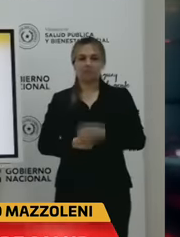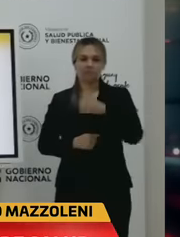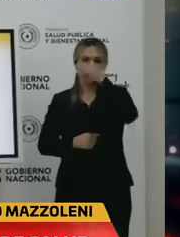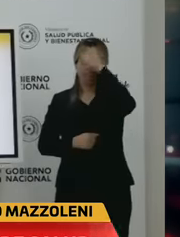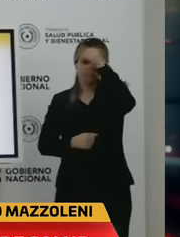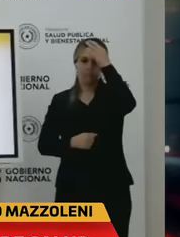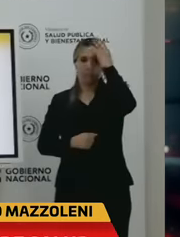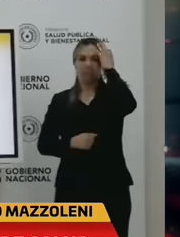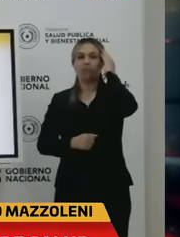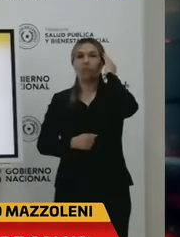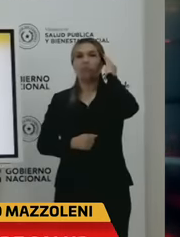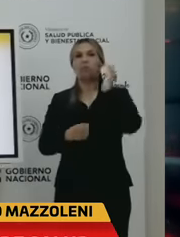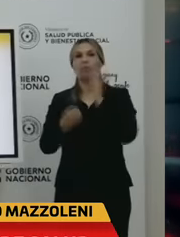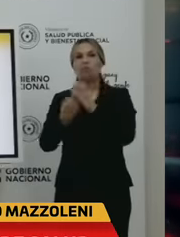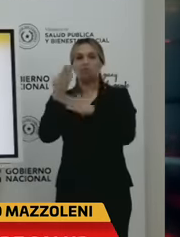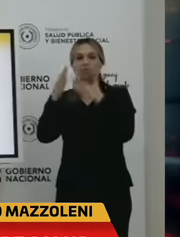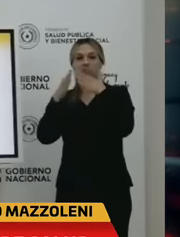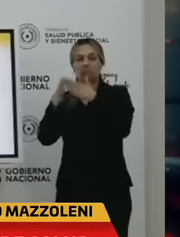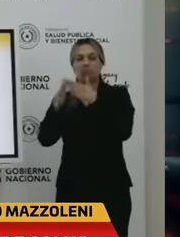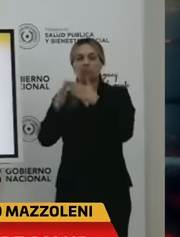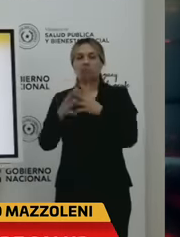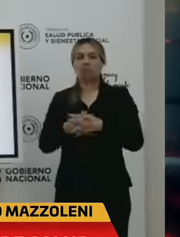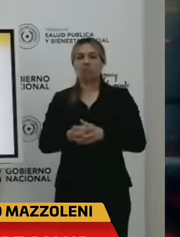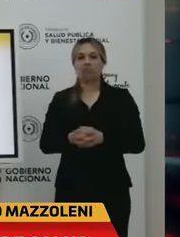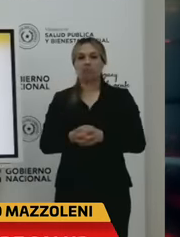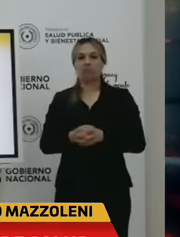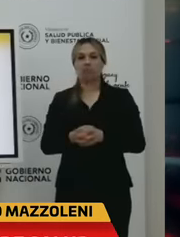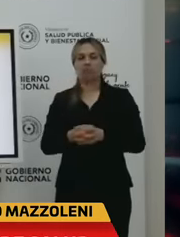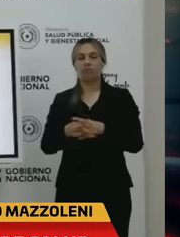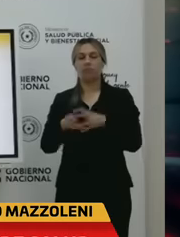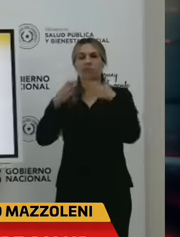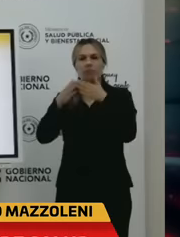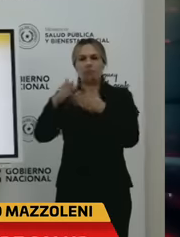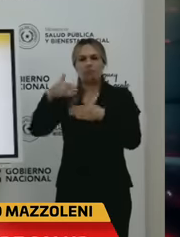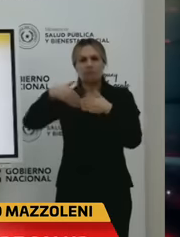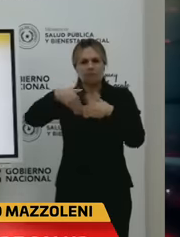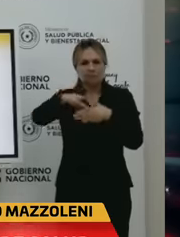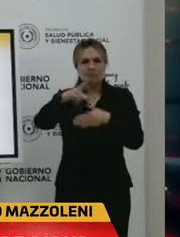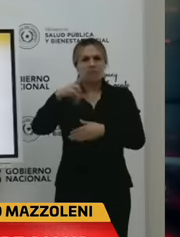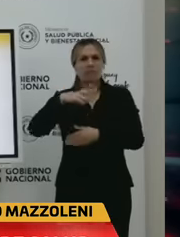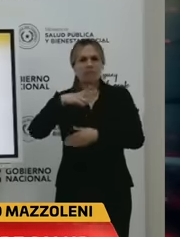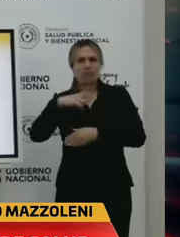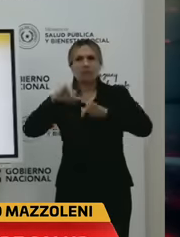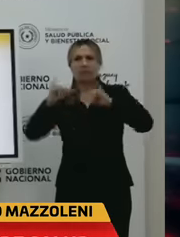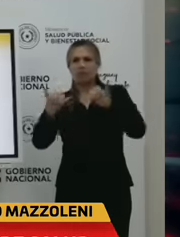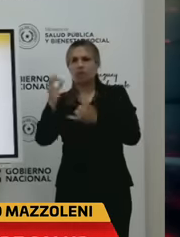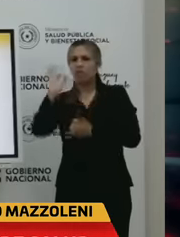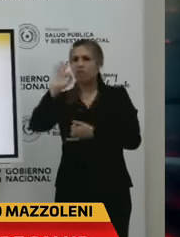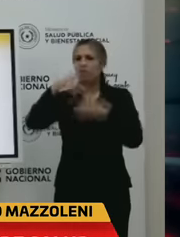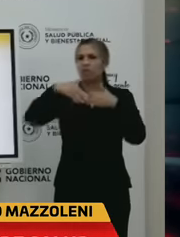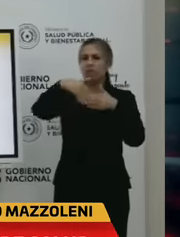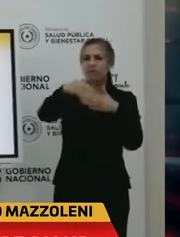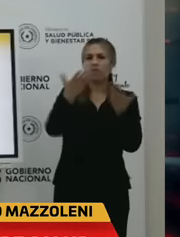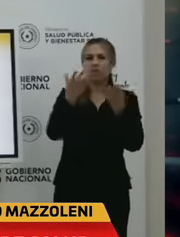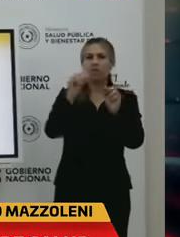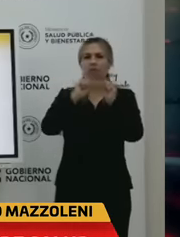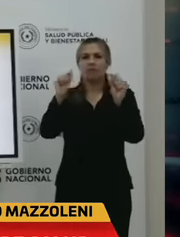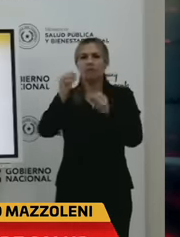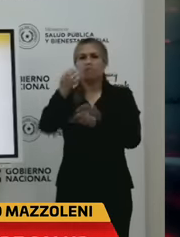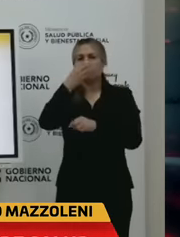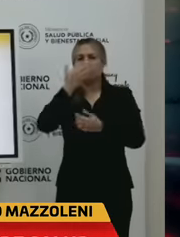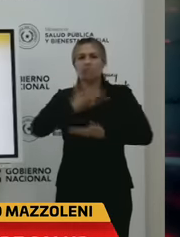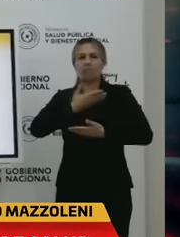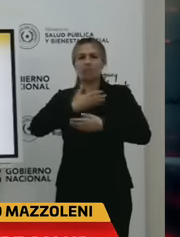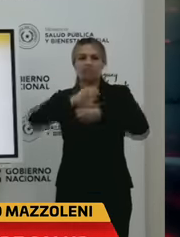la ronda de preguntas. Radio Mil, ¿hay o habrá nuevas drogas para un tratamiento más efectivo contra el COVID? Yo